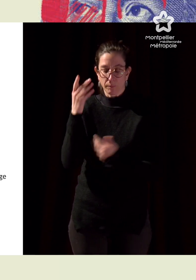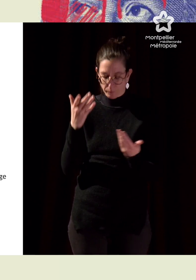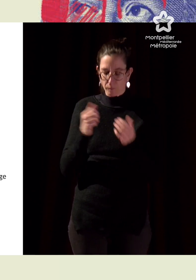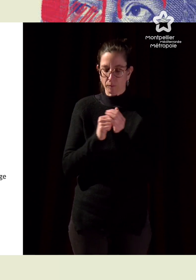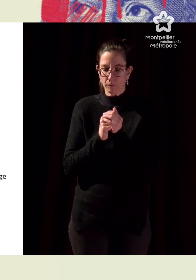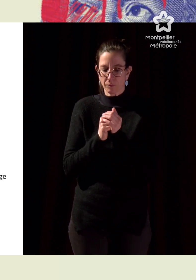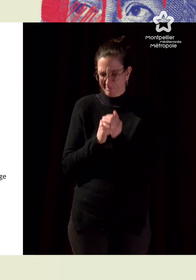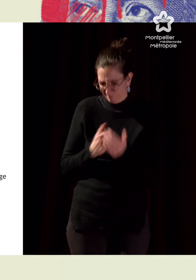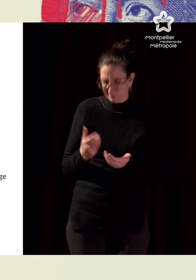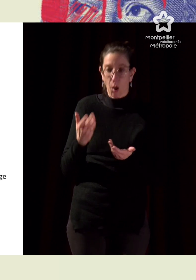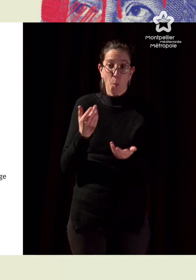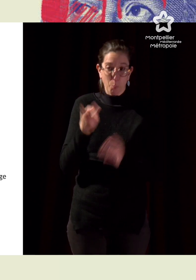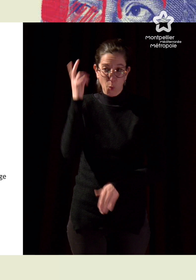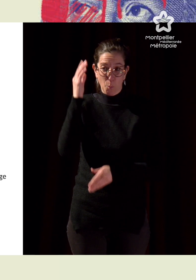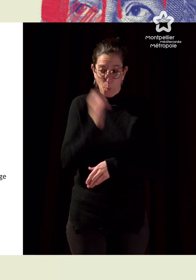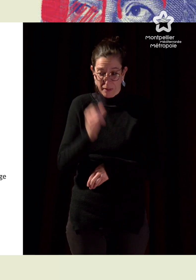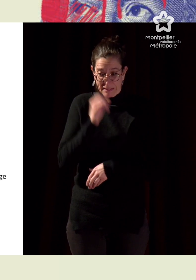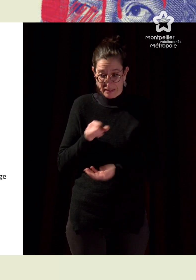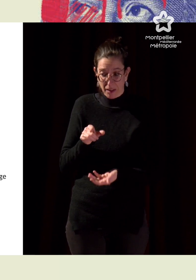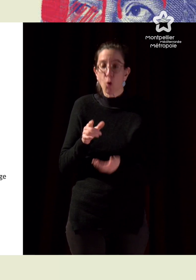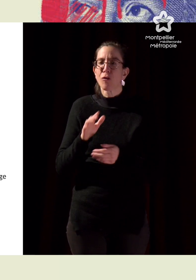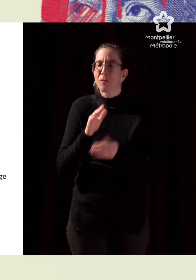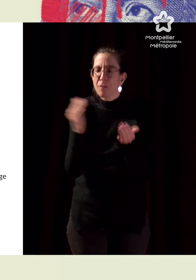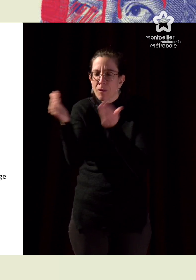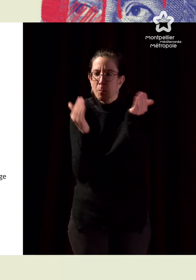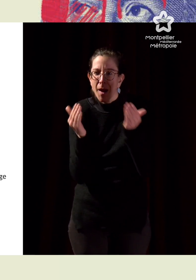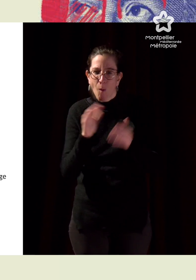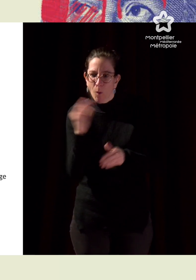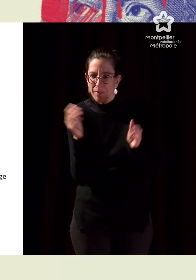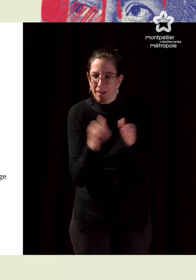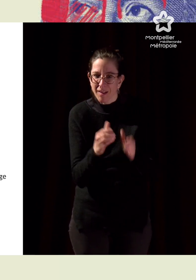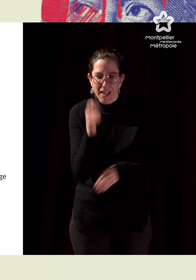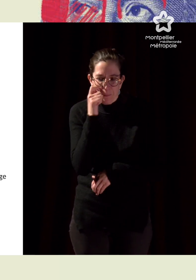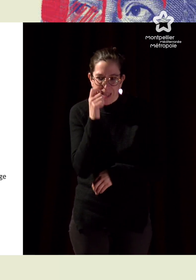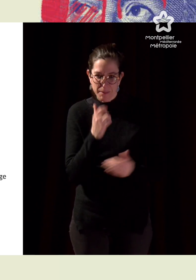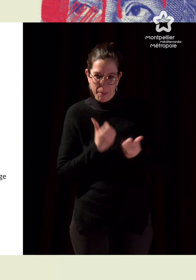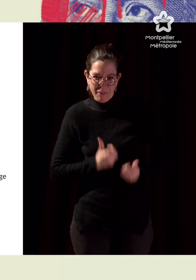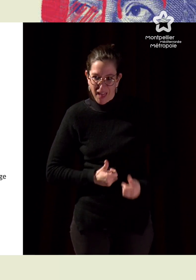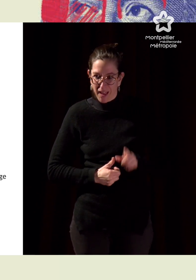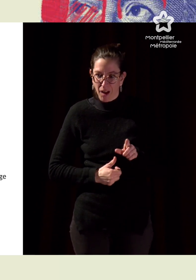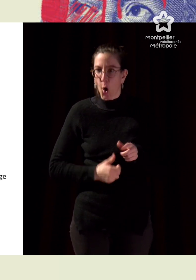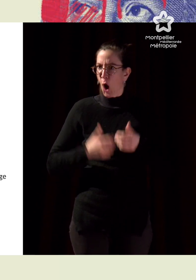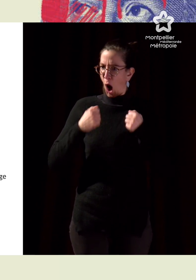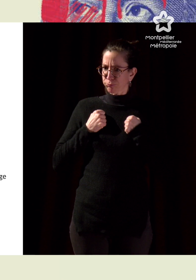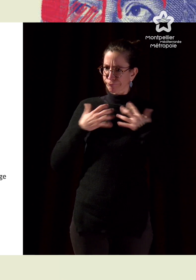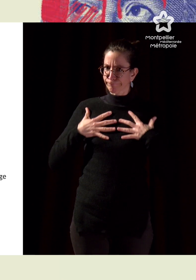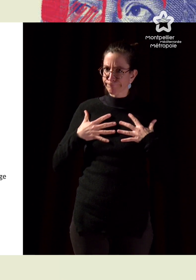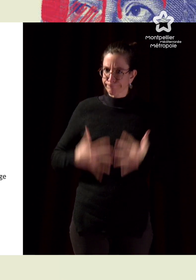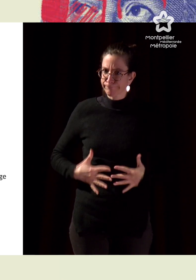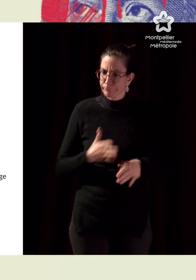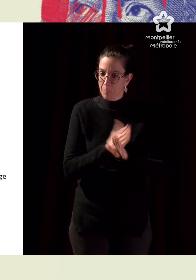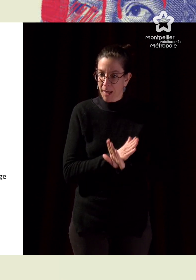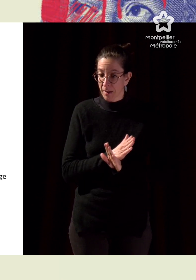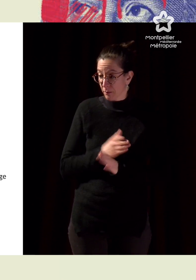que ce qu'il devrait être si on compare aux autres mammifères. Le cerveau du nouveau-né fait seulement 25% de la taille du